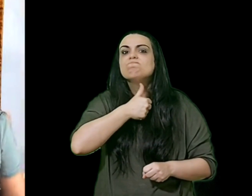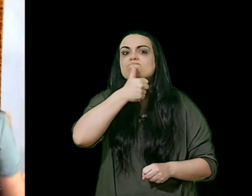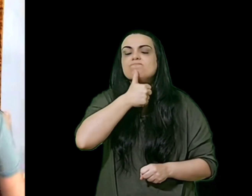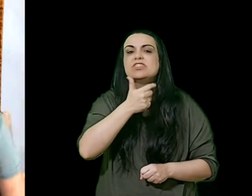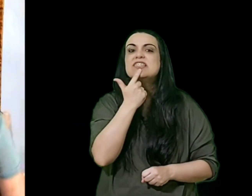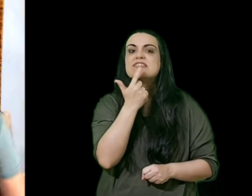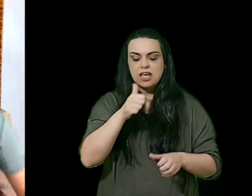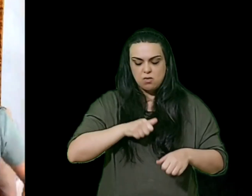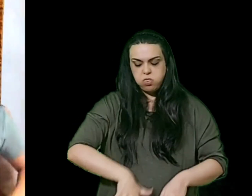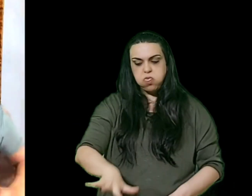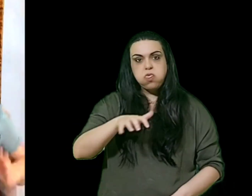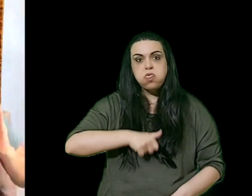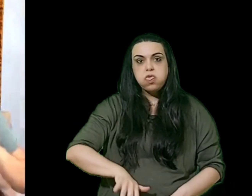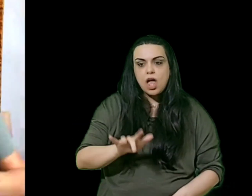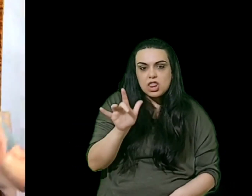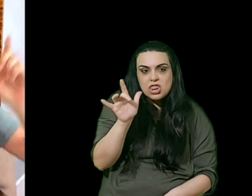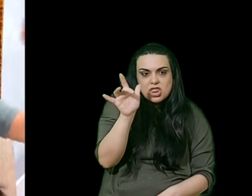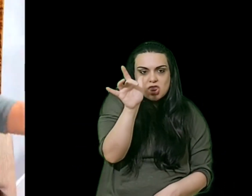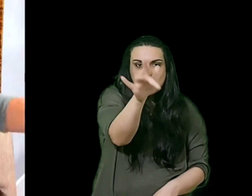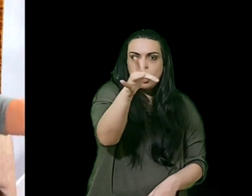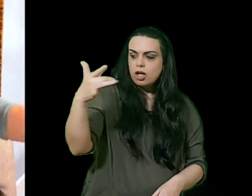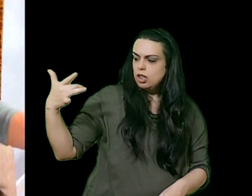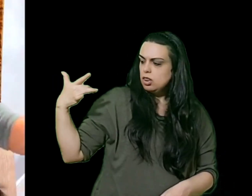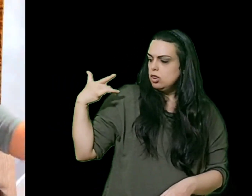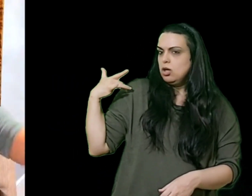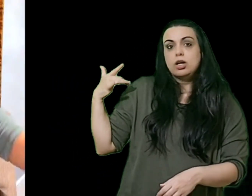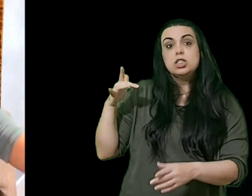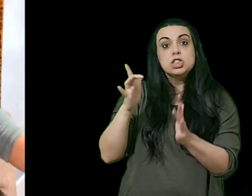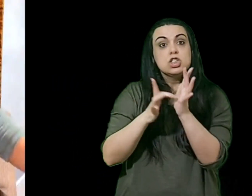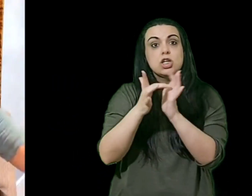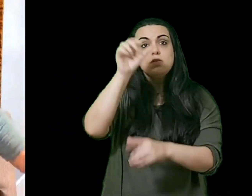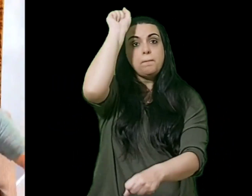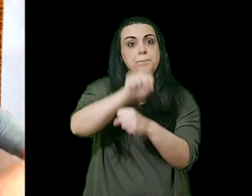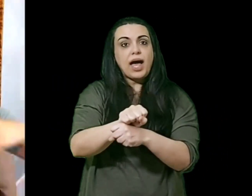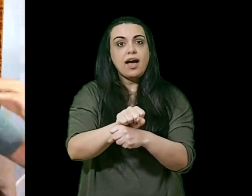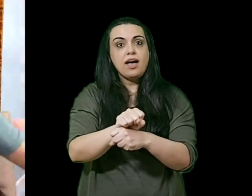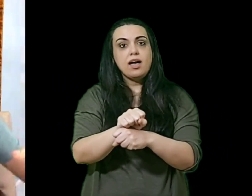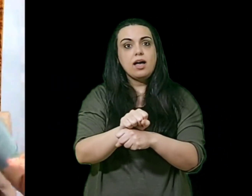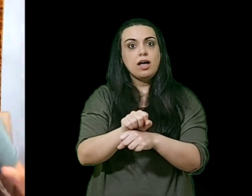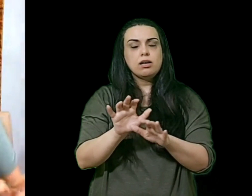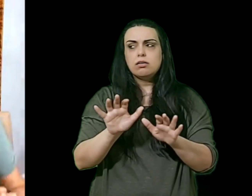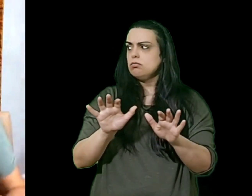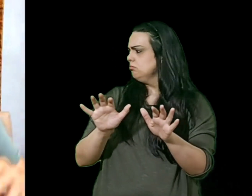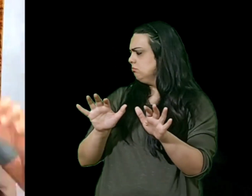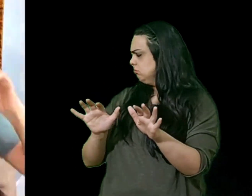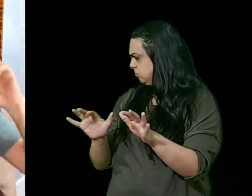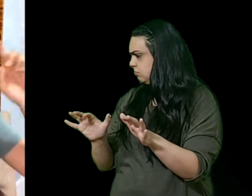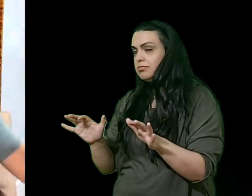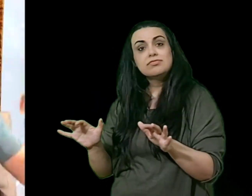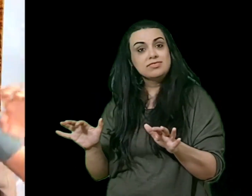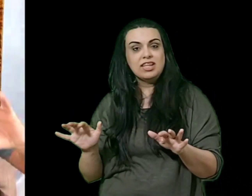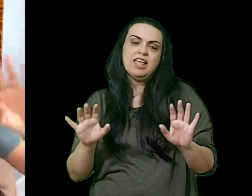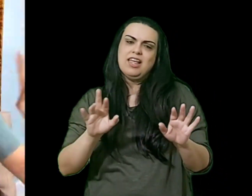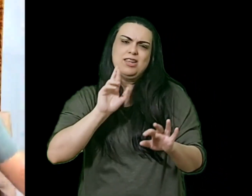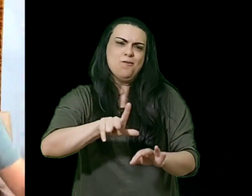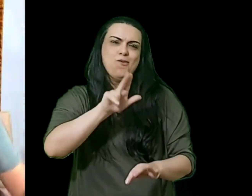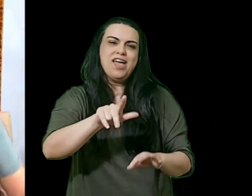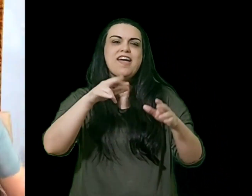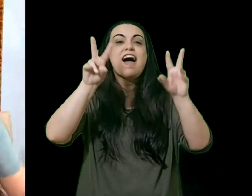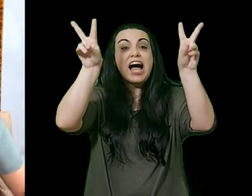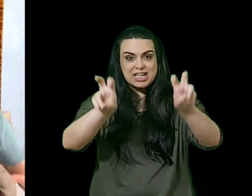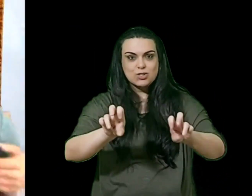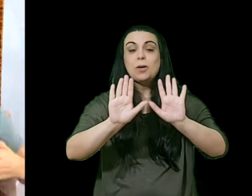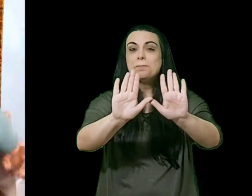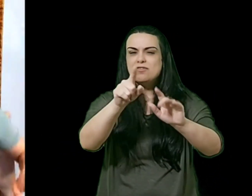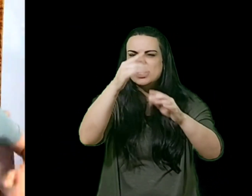na orla das vestes de Jesus. E Jesus para no meio do caminho que está indo para a casa de Jairo. Não é o que a gente vai abordar aqui agora, mas só para você entender, olha como é que isso aqui